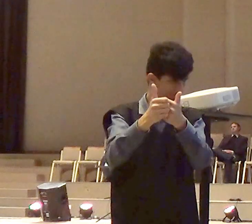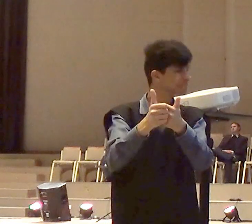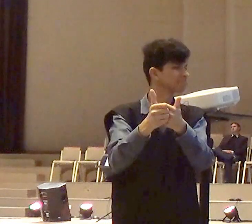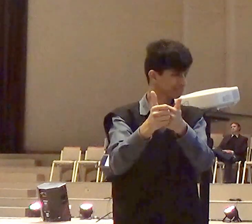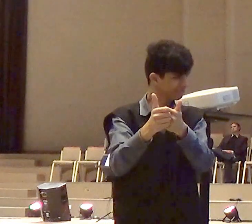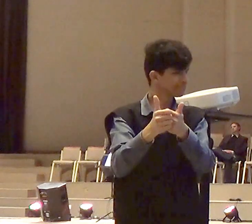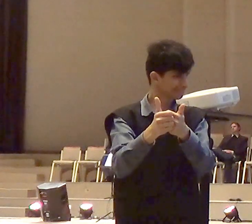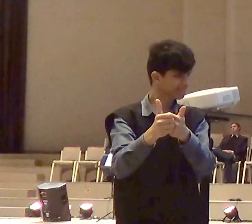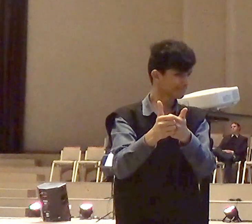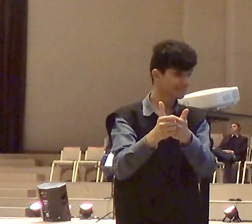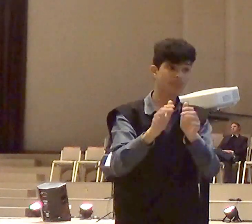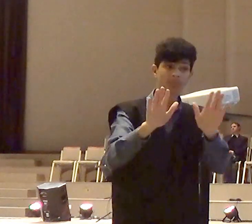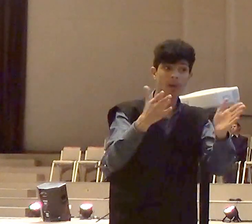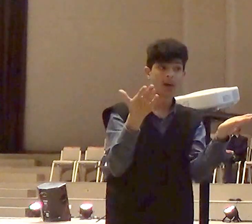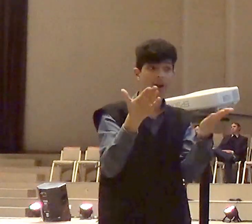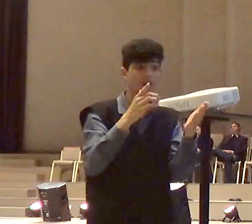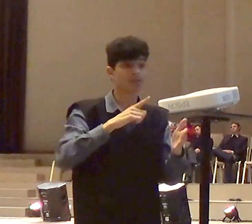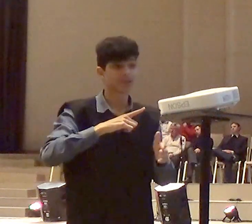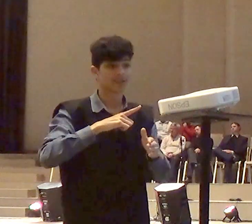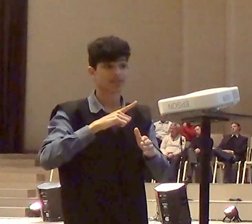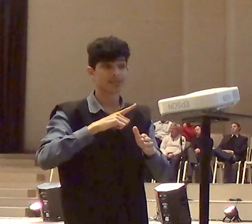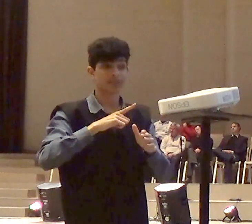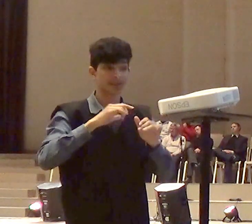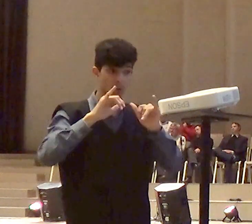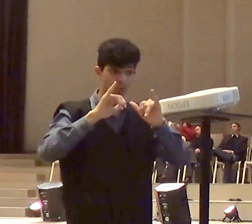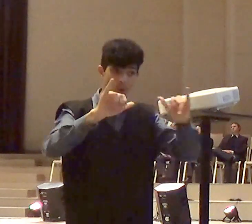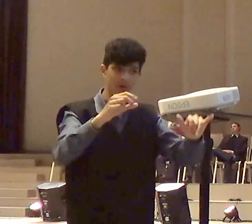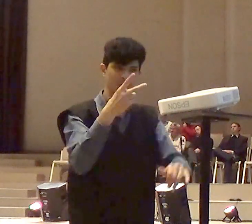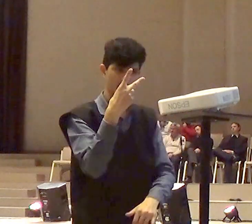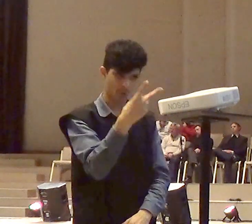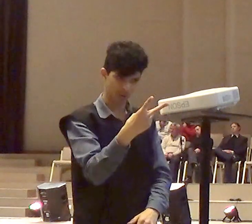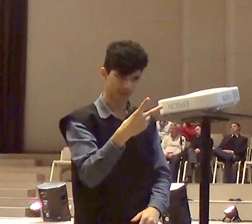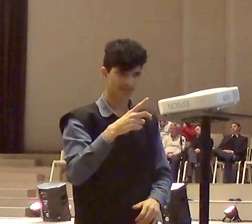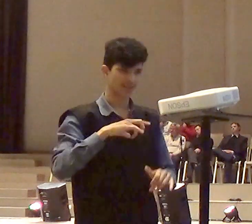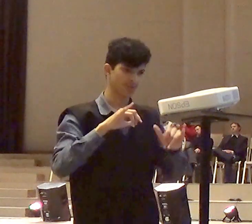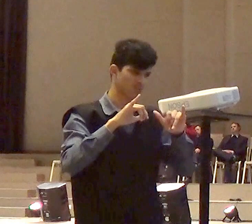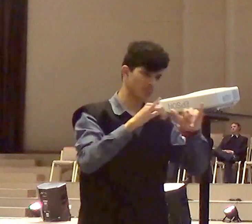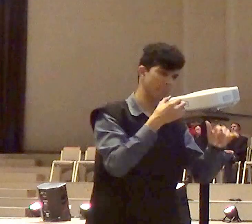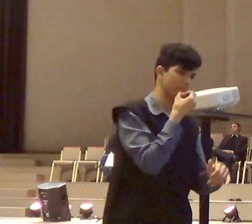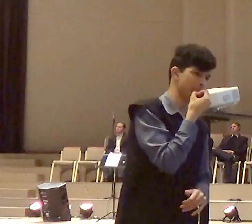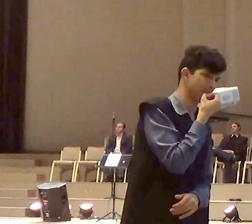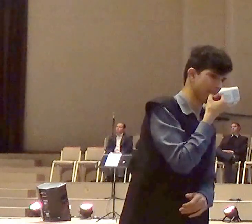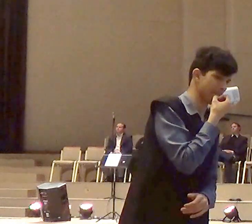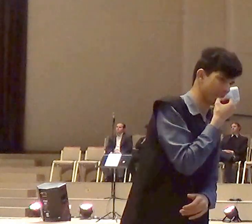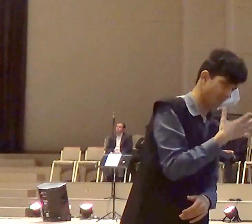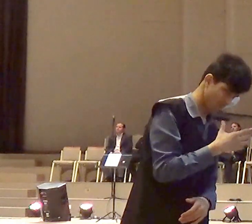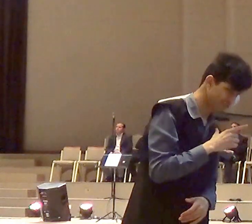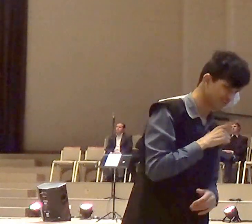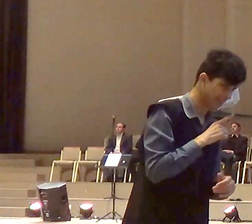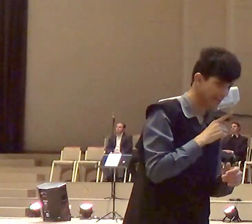tem uma notícia boa e tem uma notícia ruim as duas fazem parte de uma única notícia